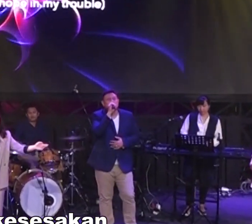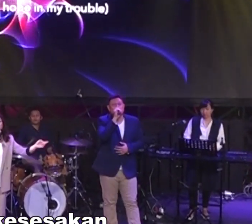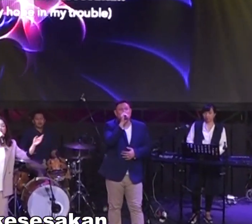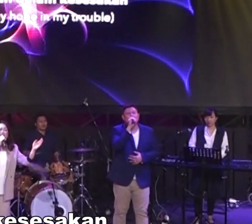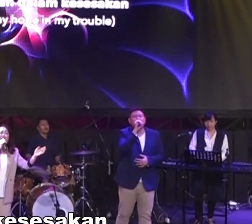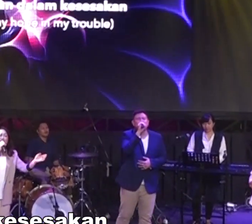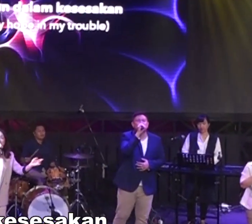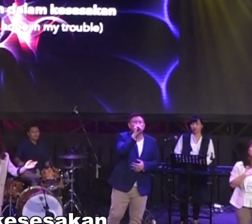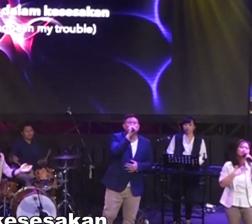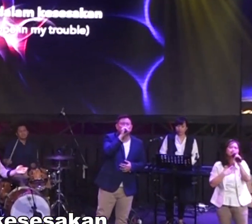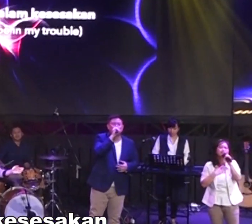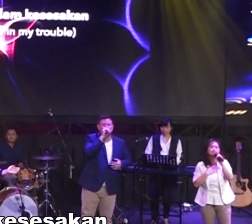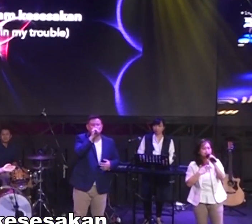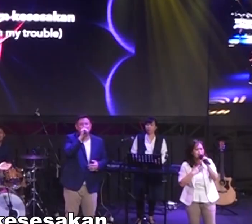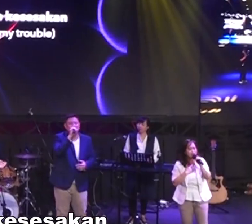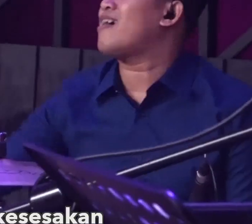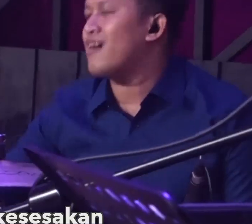harapan dalam